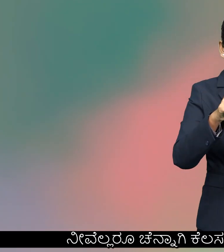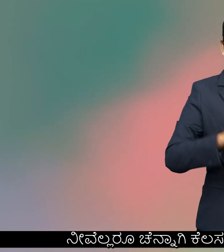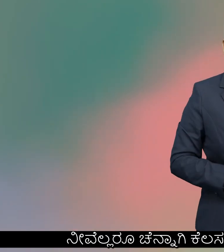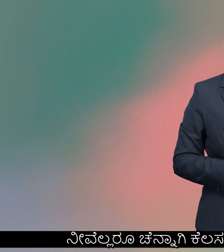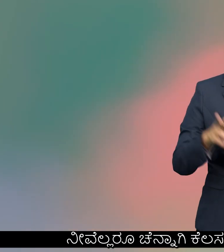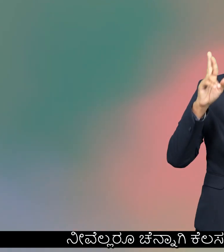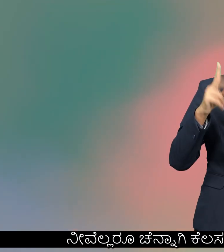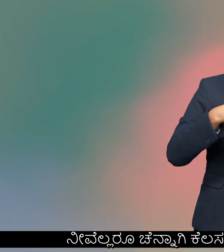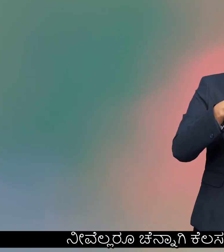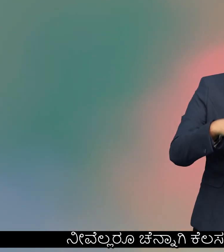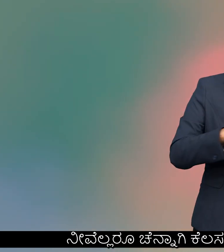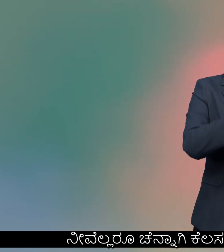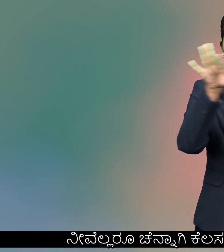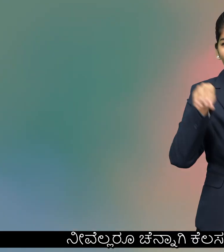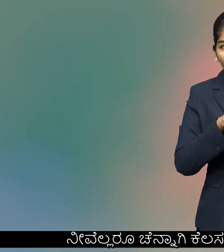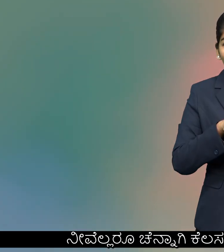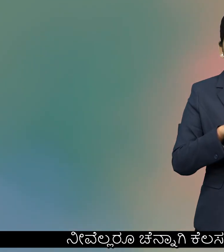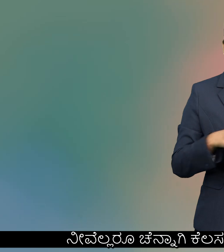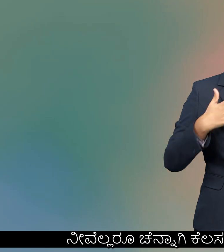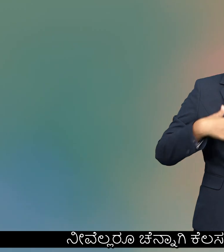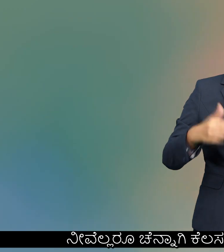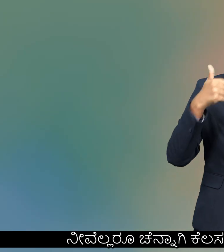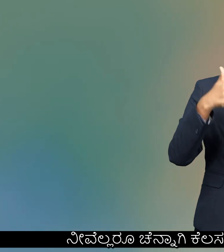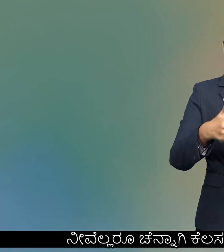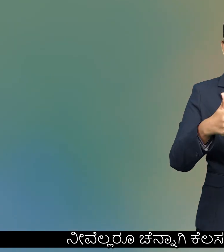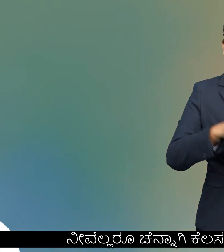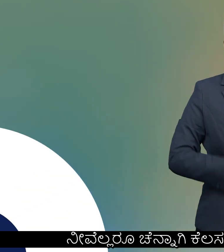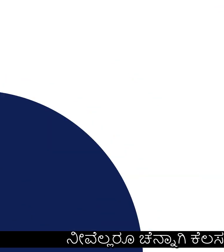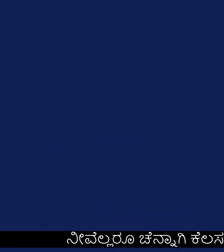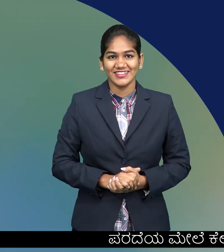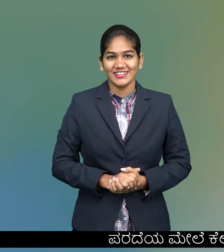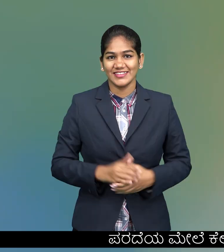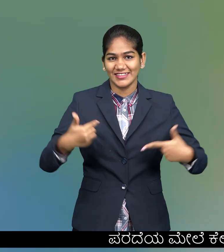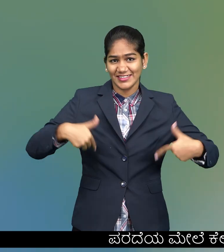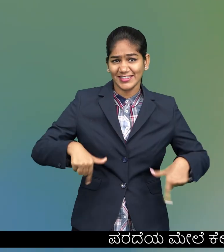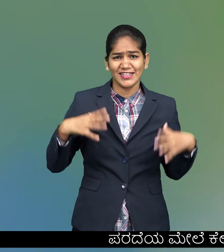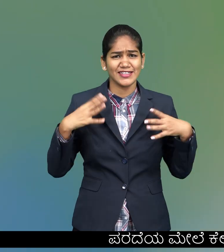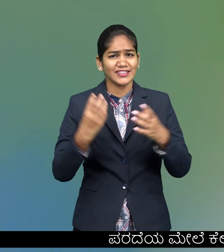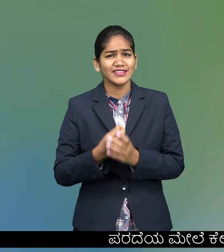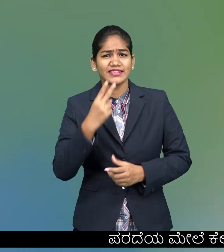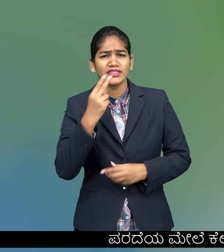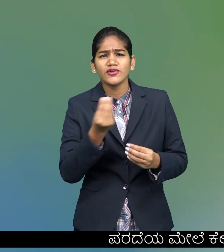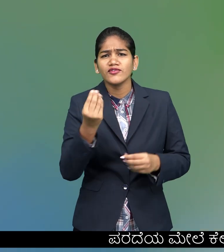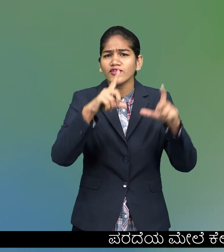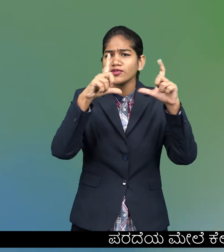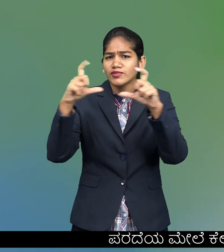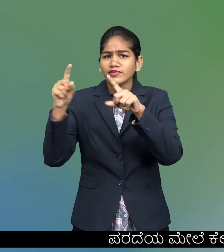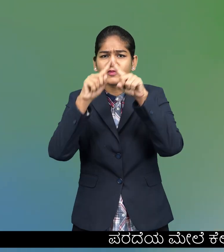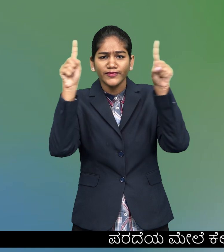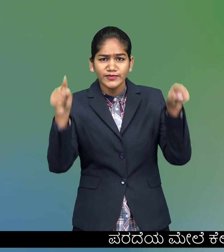ನೀವೆಲ್ಲರೂ ಚೆನ್ನಾಗಿ ಕೆಲಸ ಮಾಡುತ್ತಿದ್ದೀರಿ ಎಂದು ಭಾವಿಸುತ್ತೇವೆ. ಪರದೆಯ ಮೇಲೆ ಕೆಲವು ಚಿತ್ರಗಳನ್ನು ನೋಡೋಣ.